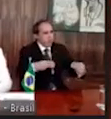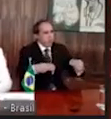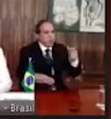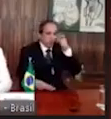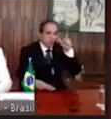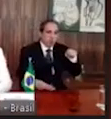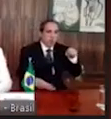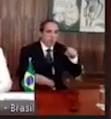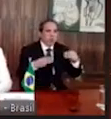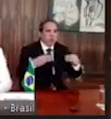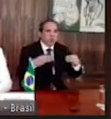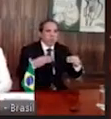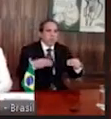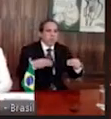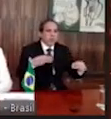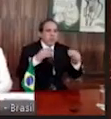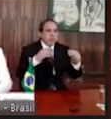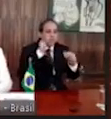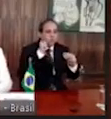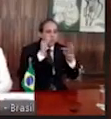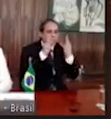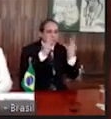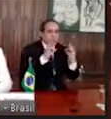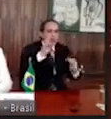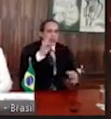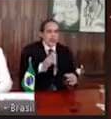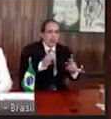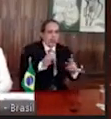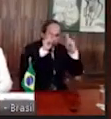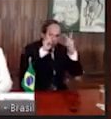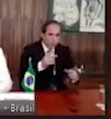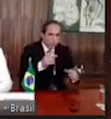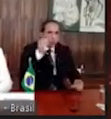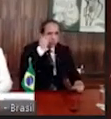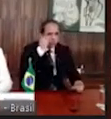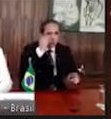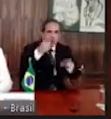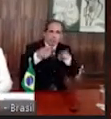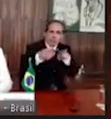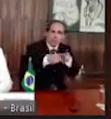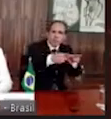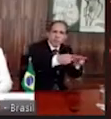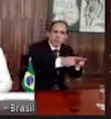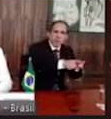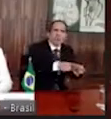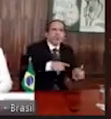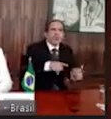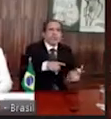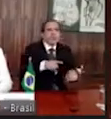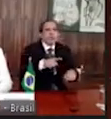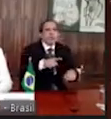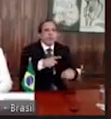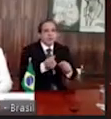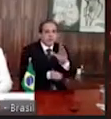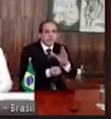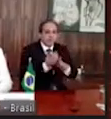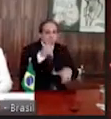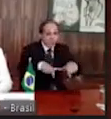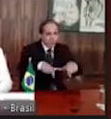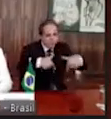Michele Bolsonaro, e da ministra Damares, ministra da Mulher, Família e Direitos Humanos, vamos